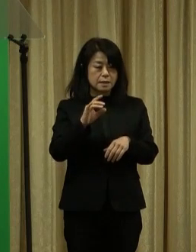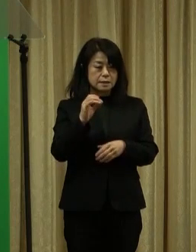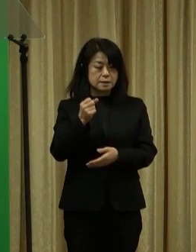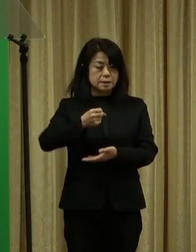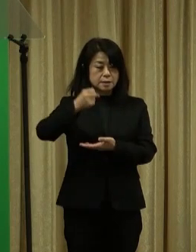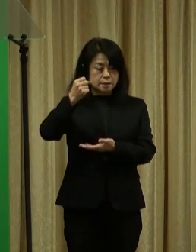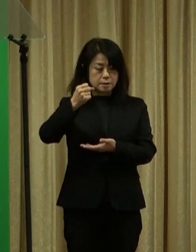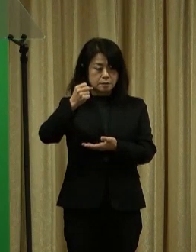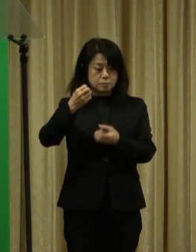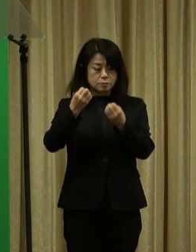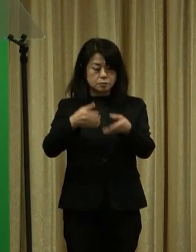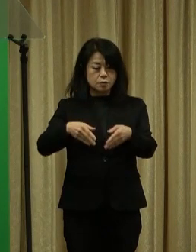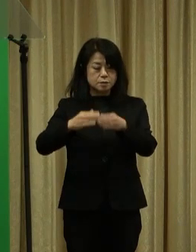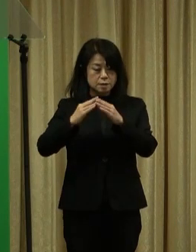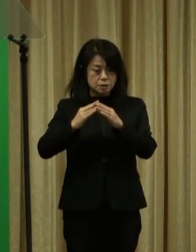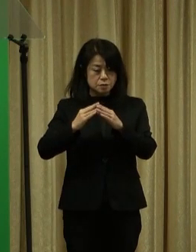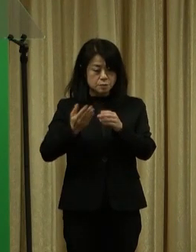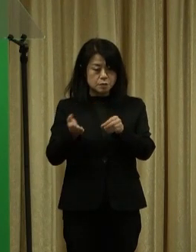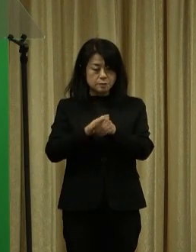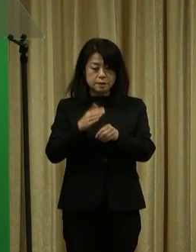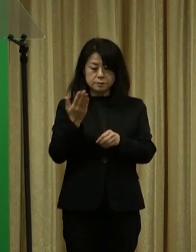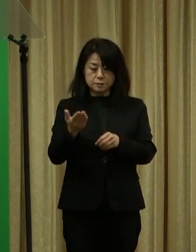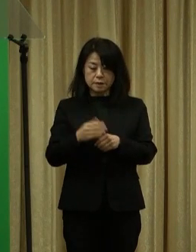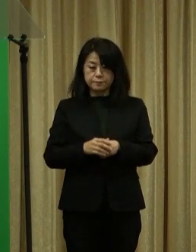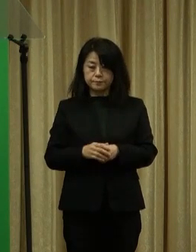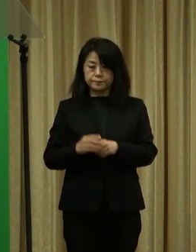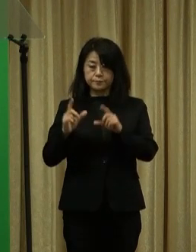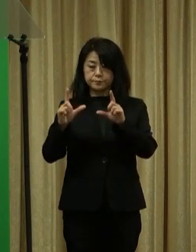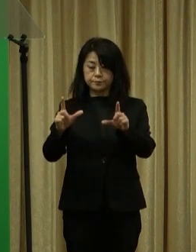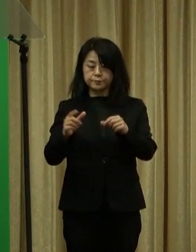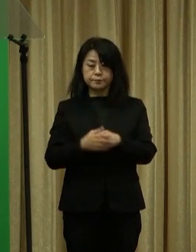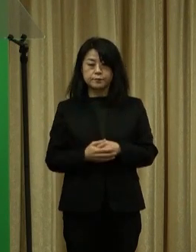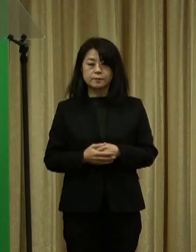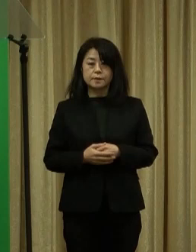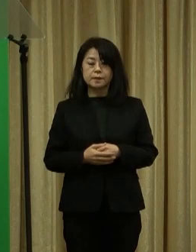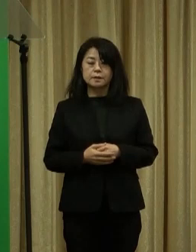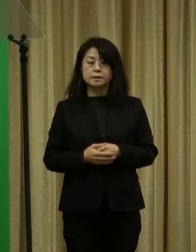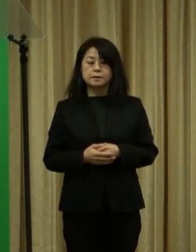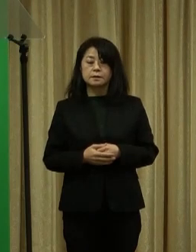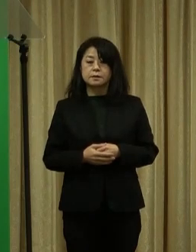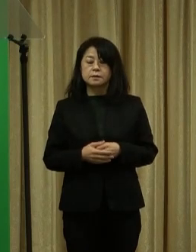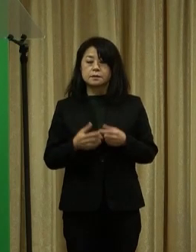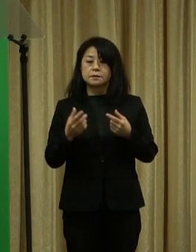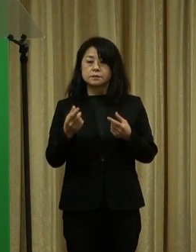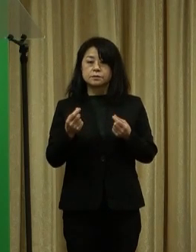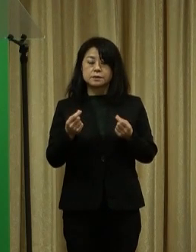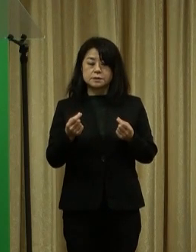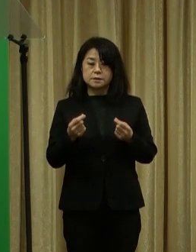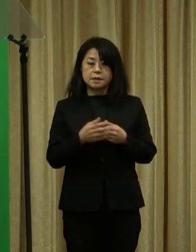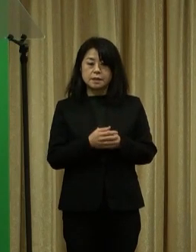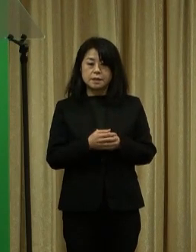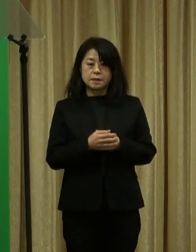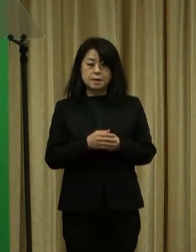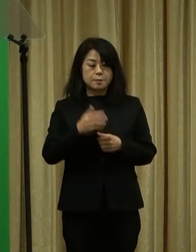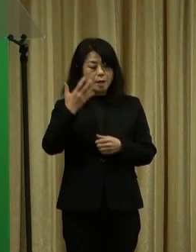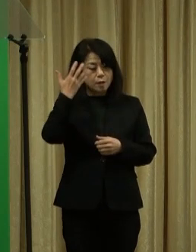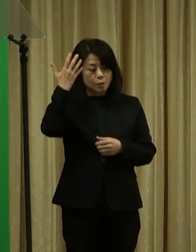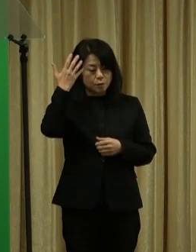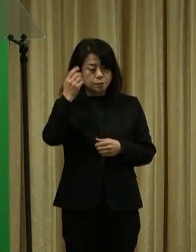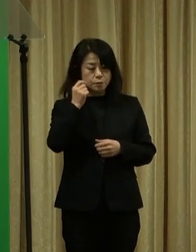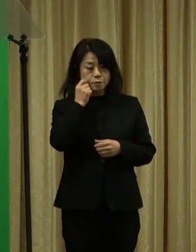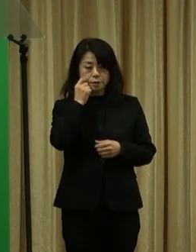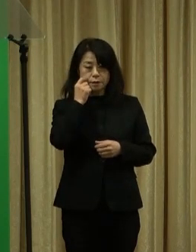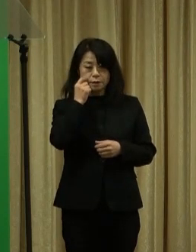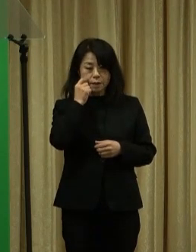ょうか。そことはまた別ですか。 そうですね、これもなかなか予断は許さない状況